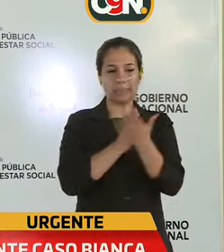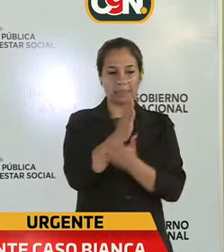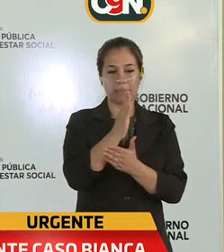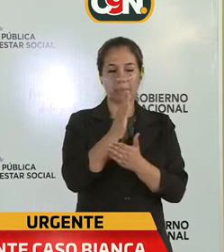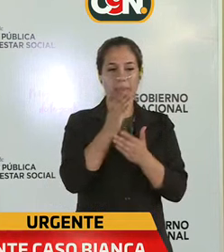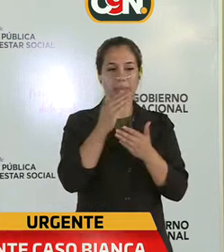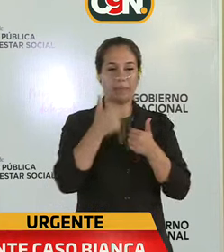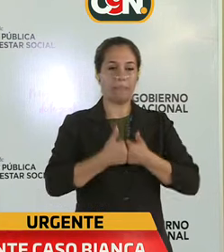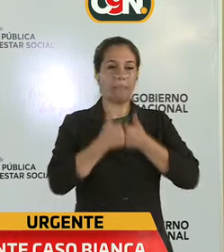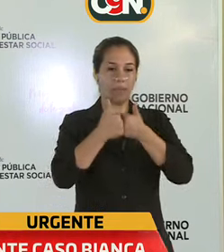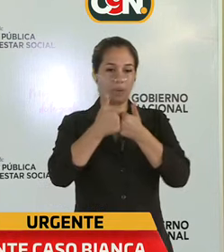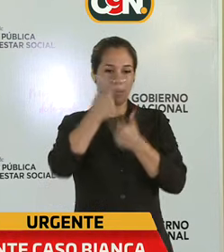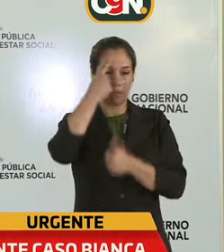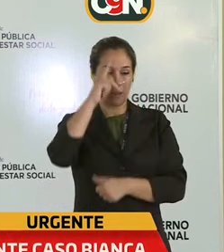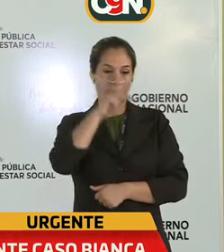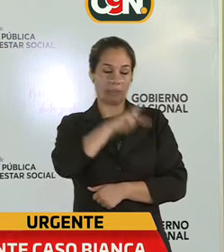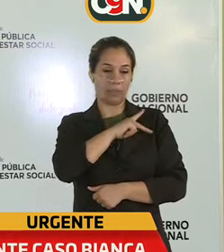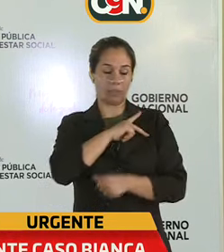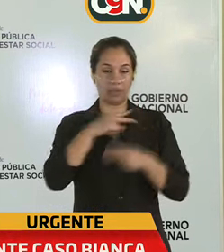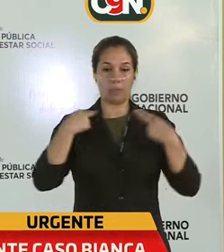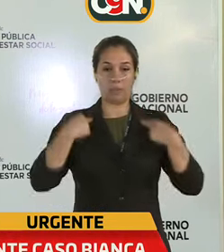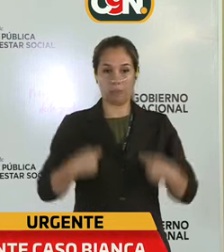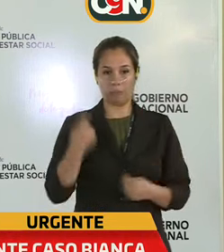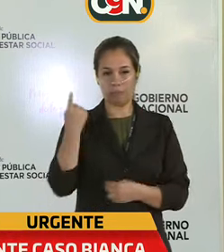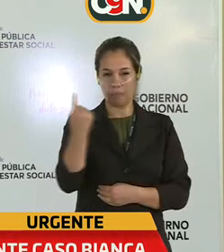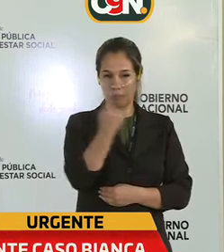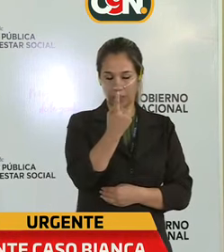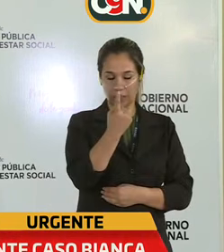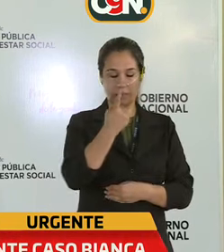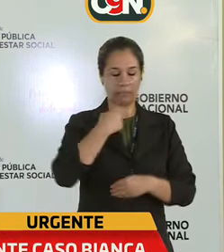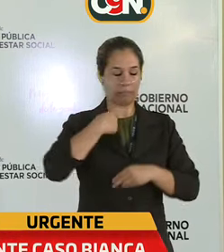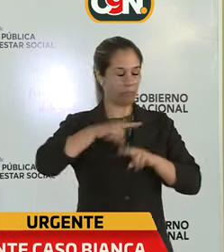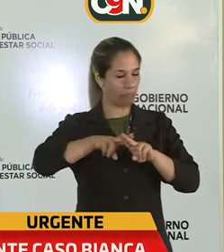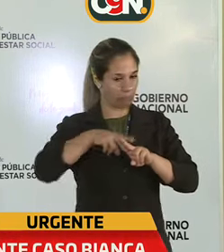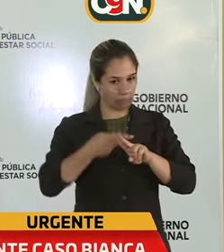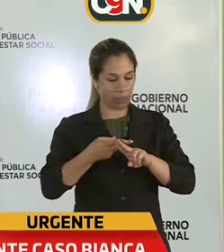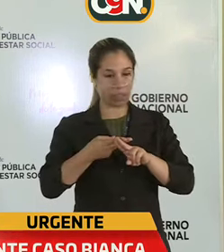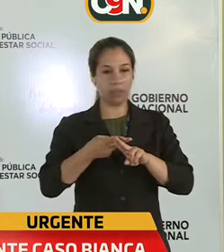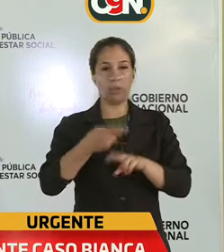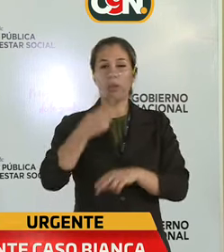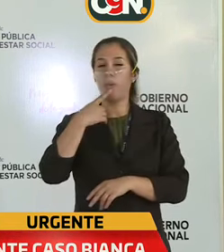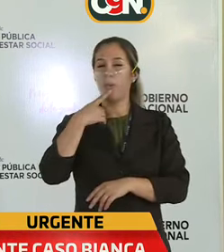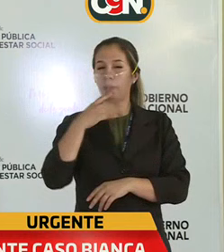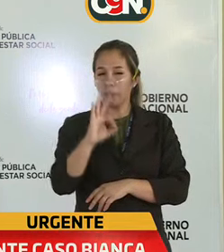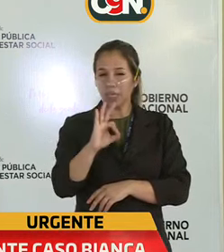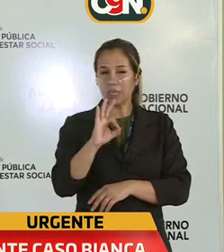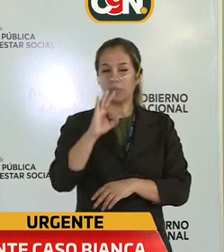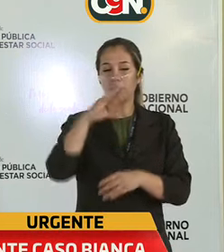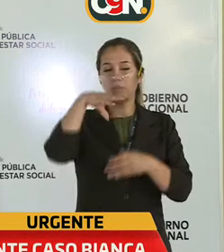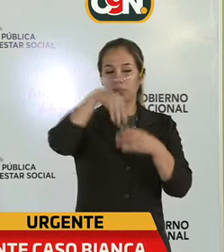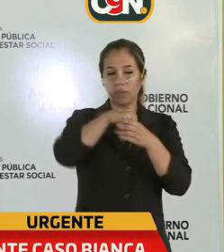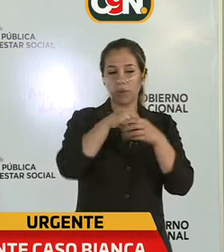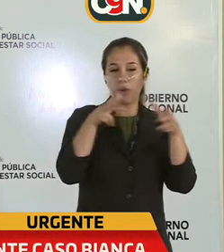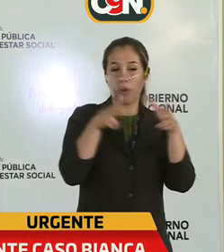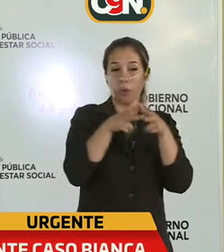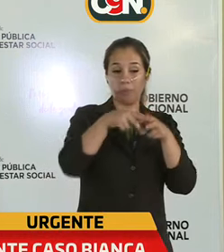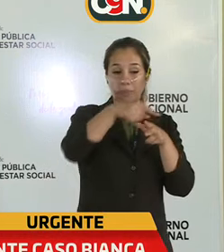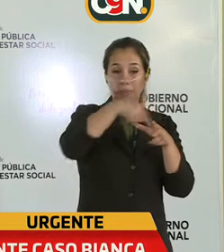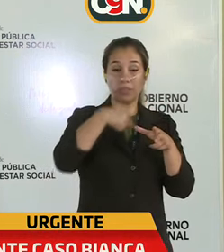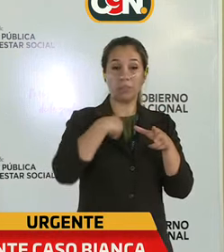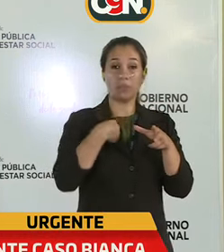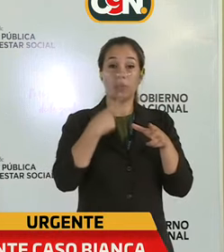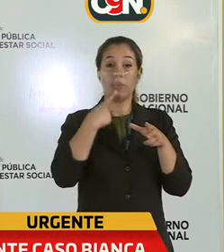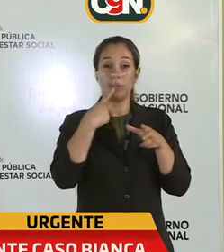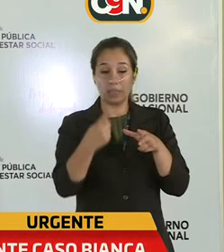el bien de cada persona humana. Repito, las opiniones de este Comité Nacional de